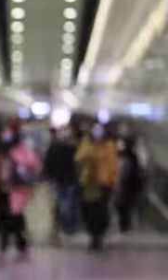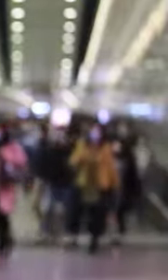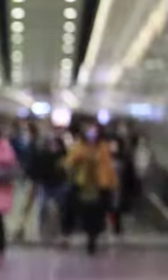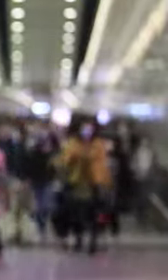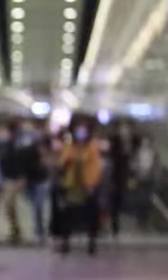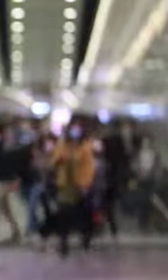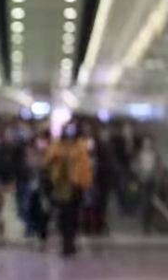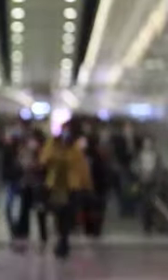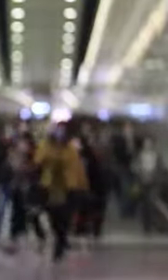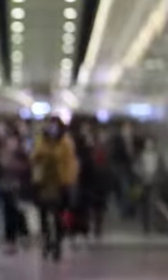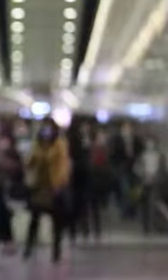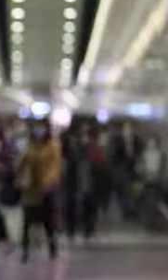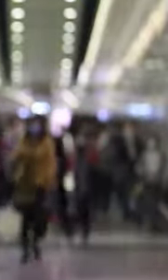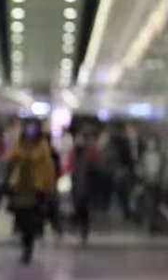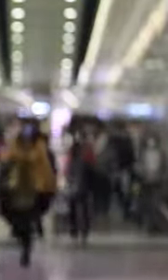di